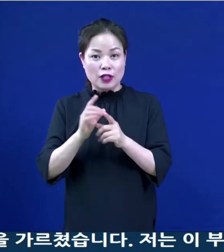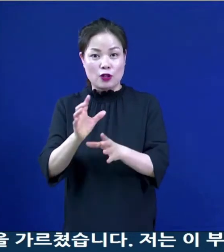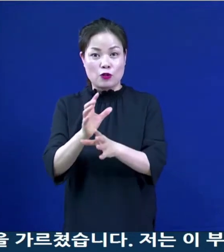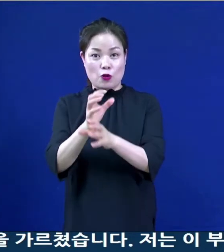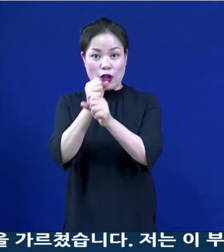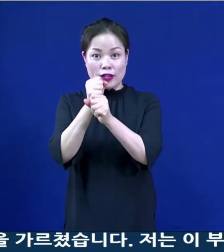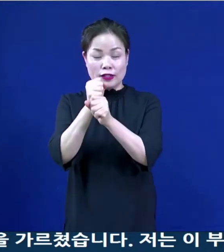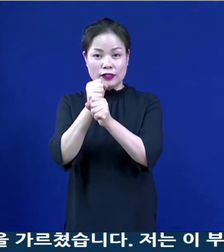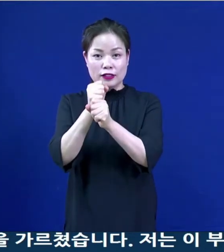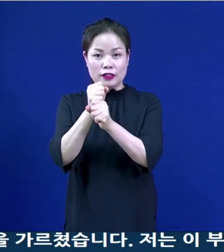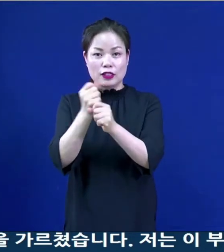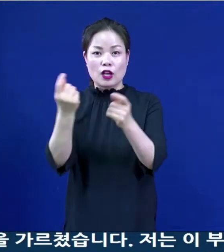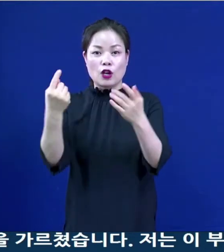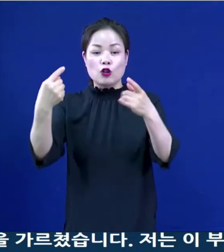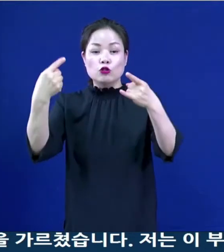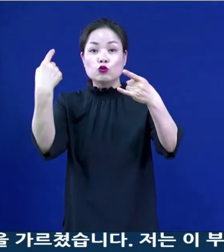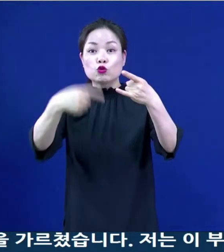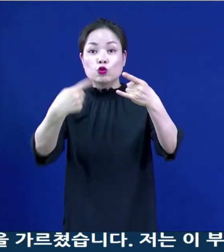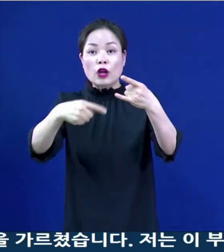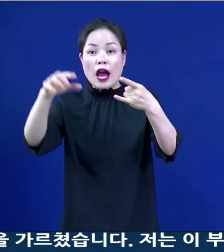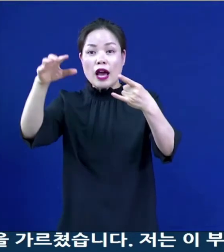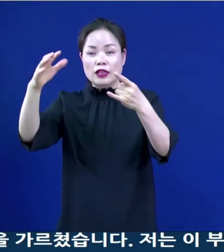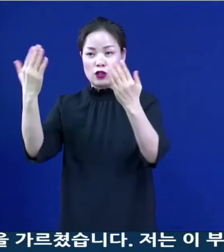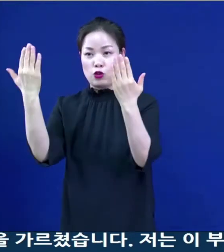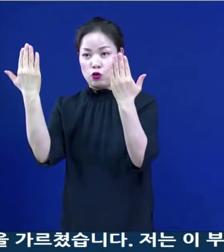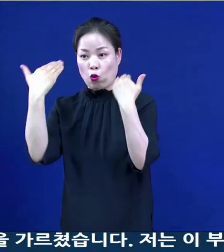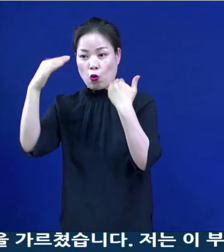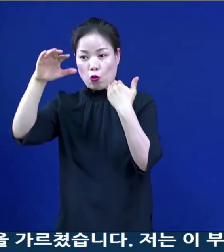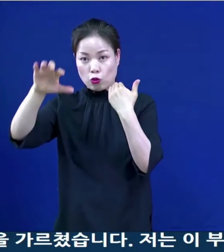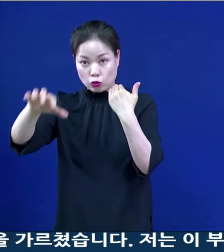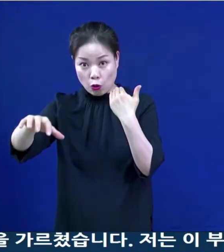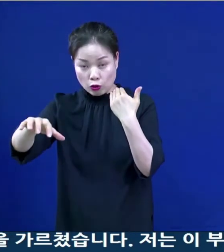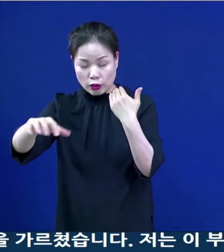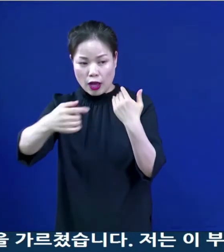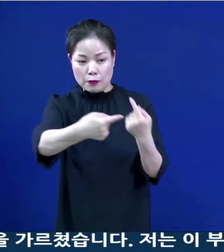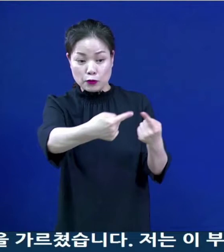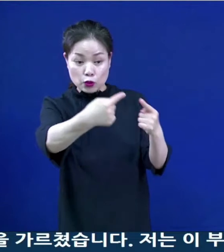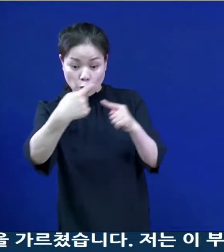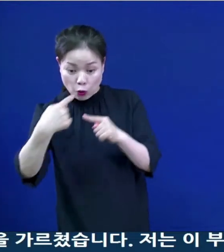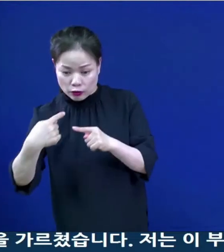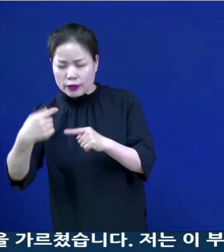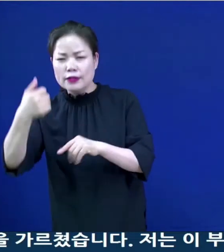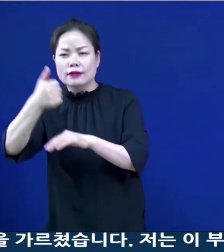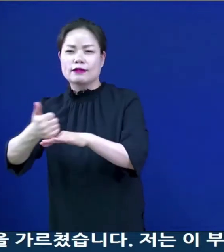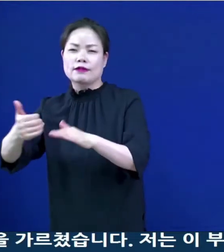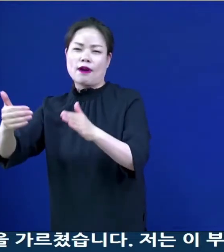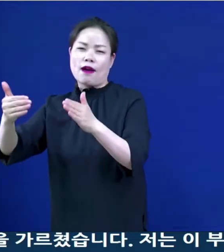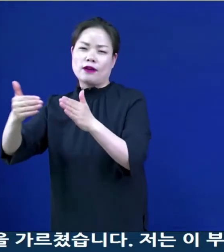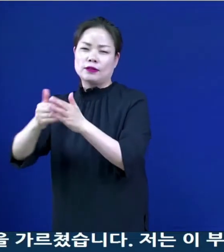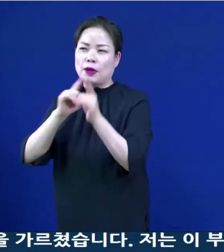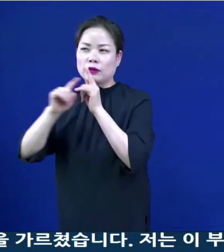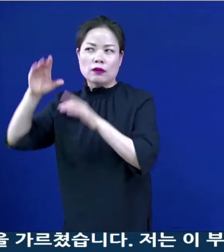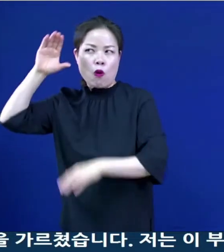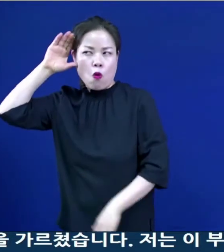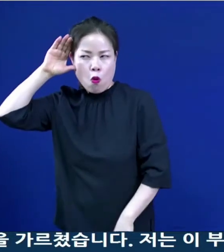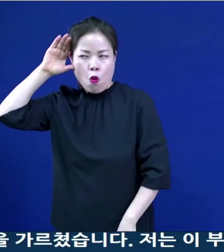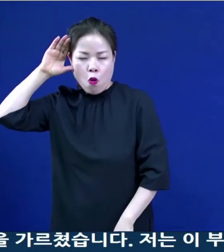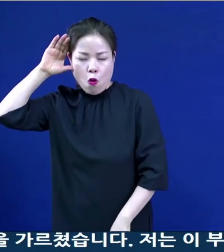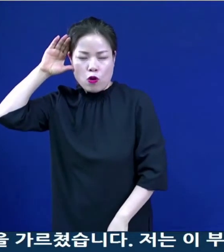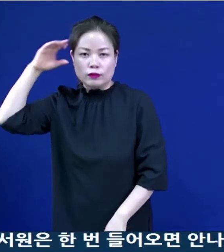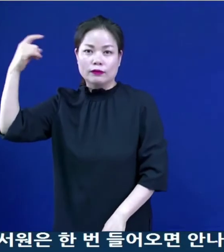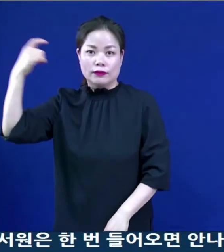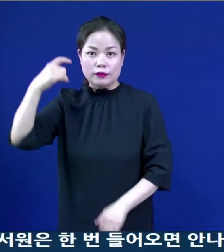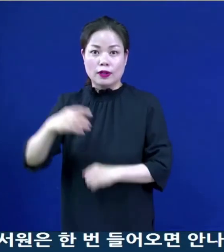돼요. 두란노 서원은 한 번 들어오면 날마다 말씀을 듣는 게 끝까지 가는 거예요.